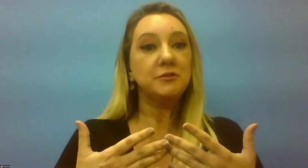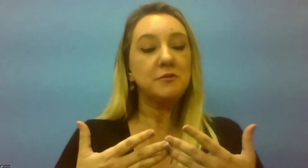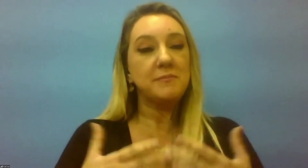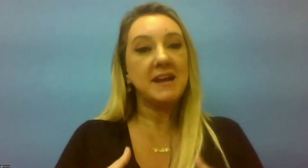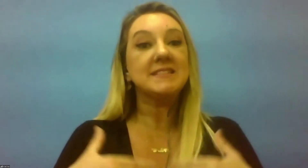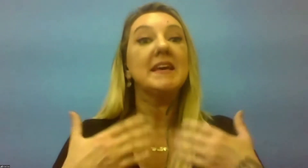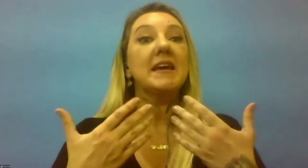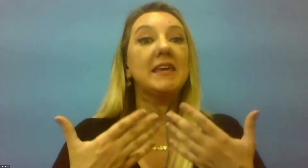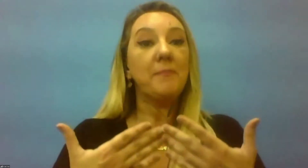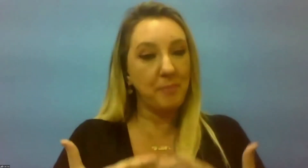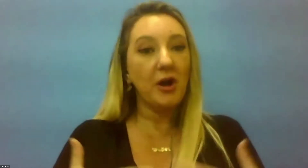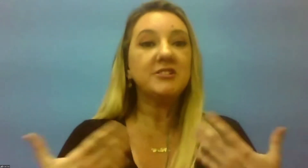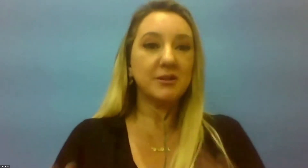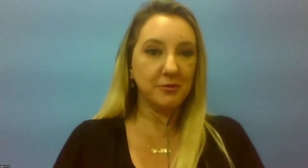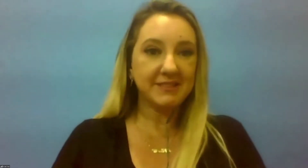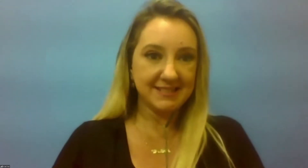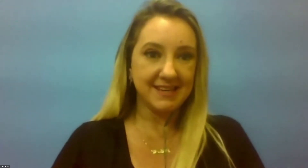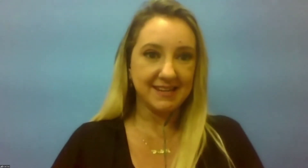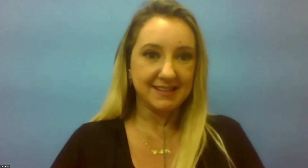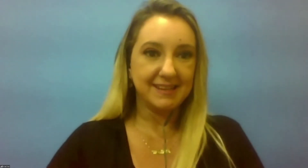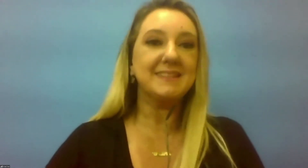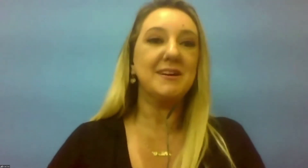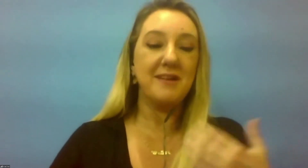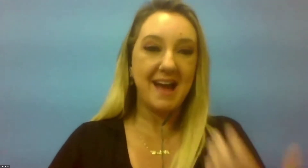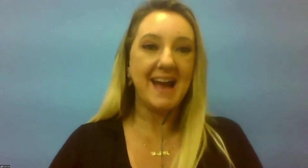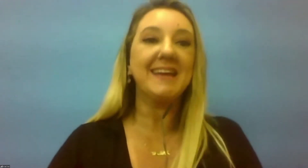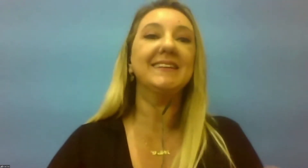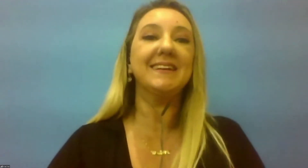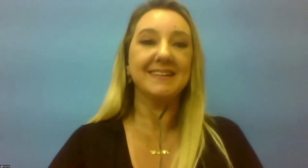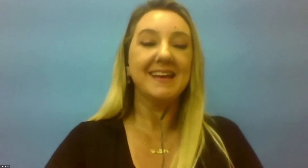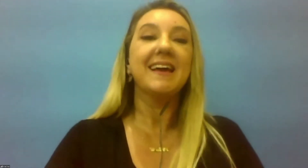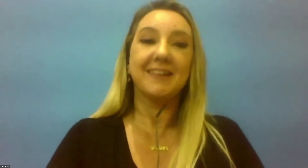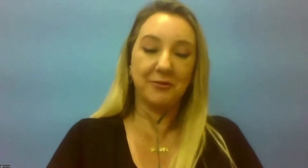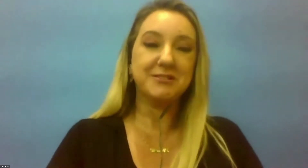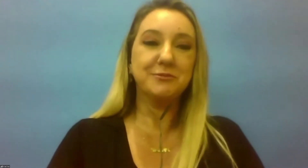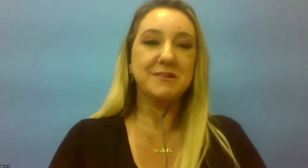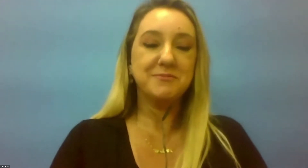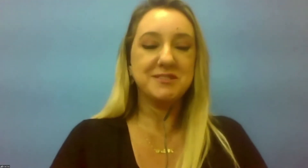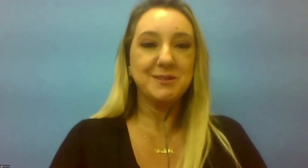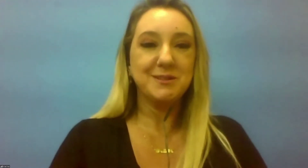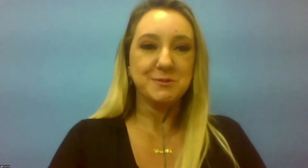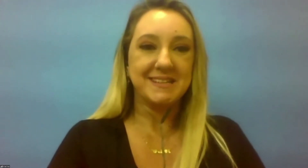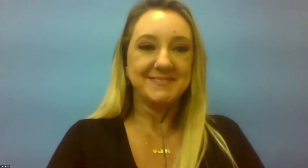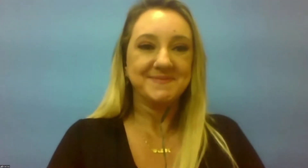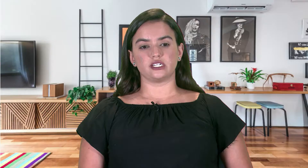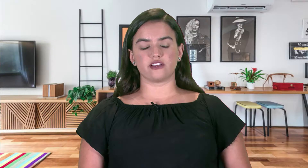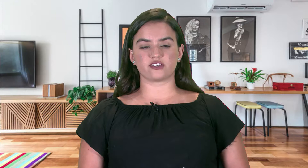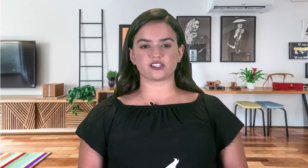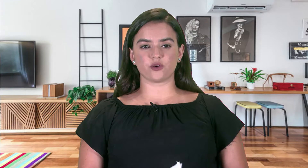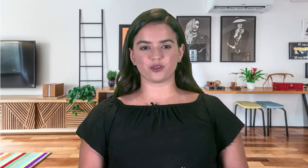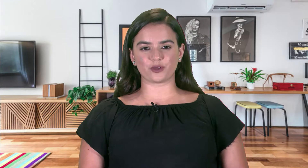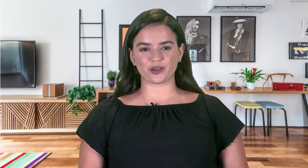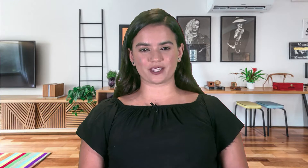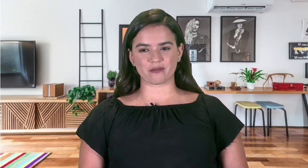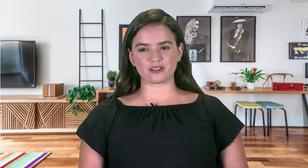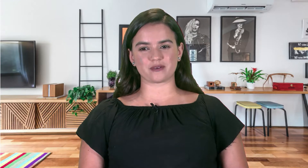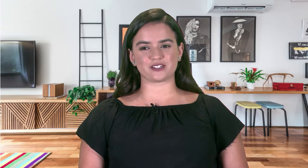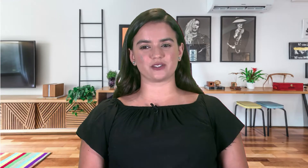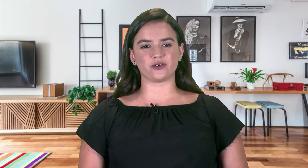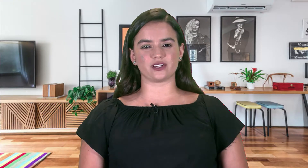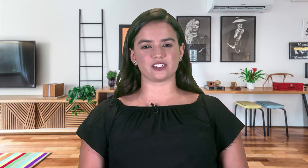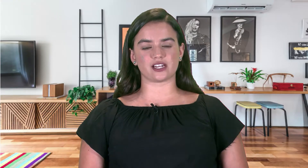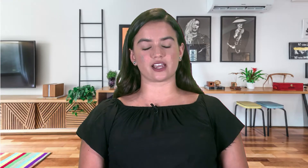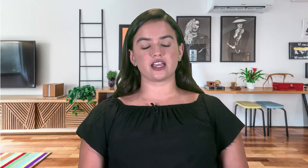ainda muito mais que pode acontecer. Então, ainda continuamos em luta. E você comentou aqui também